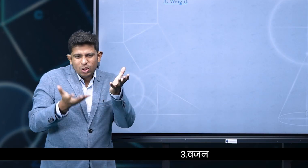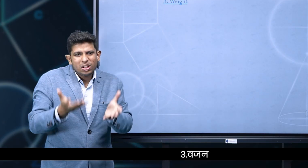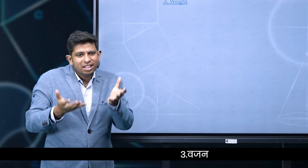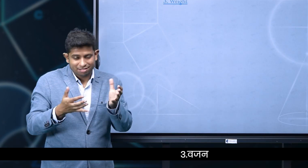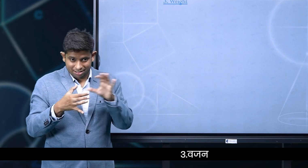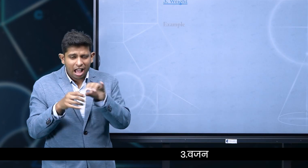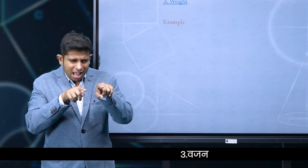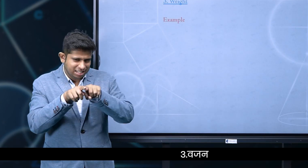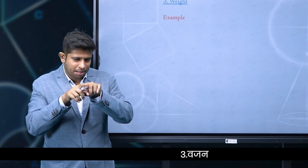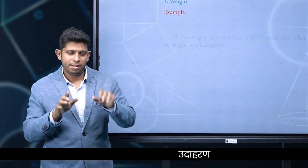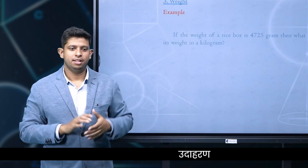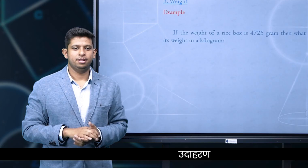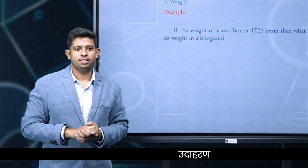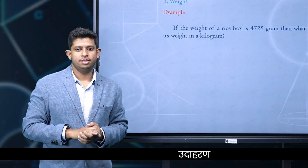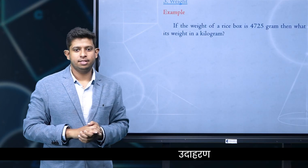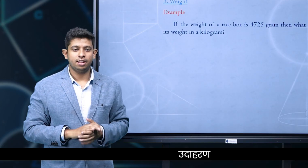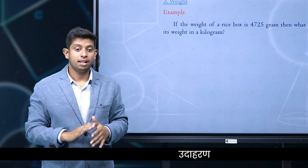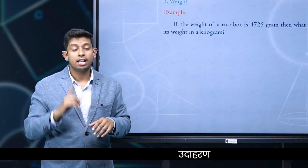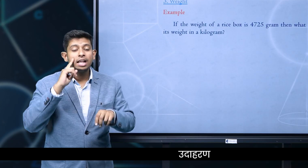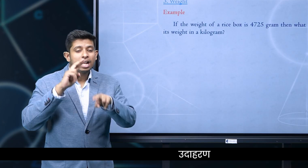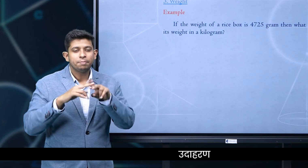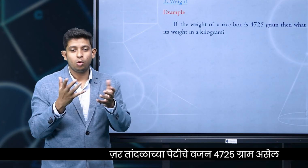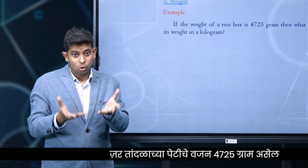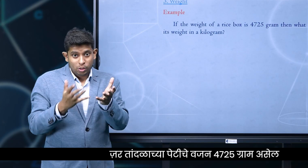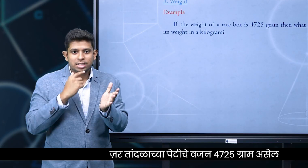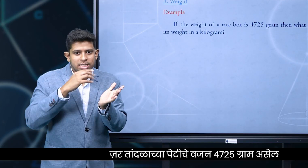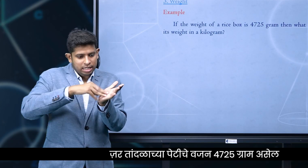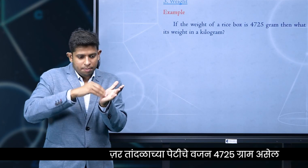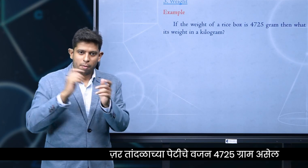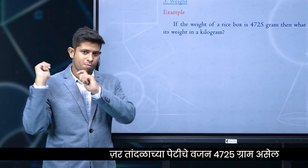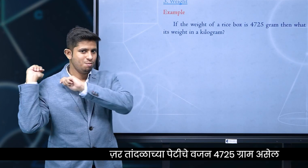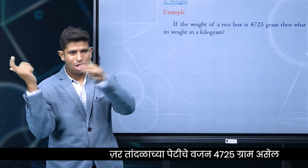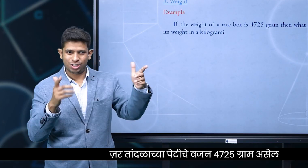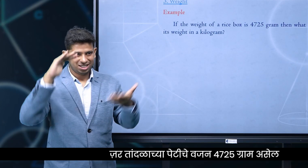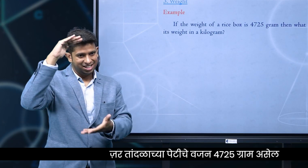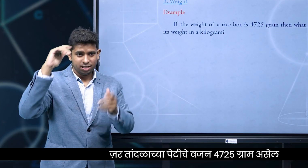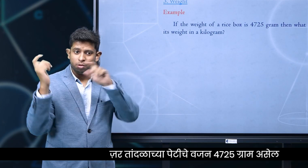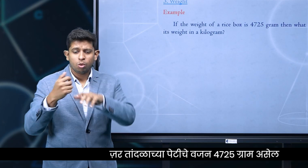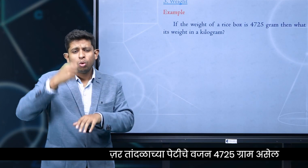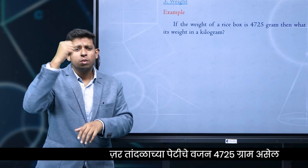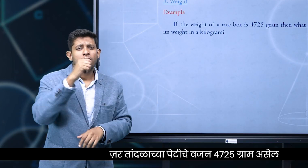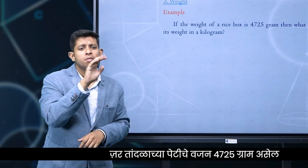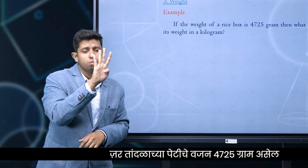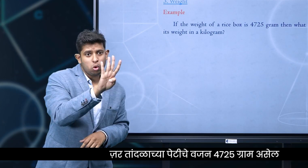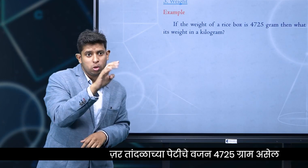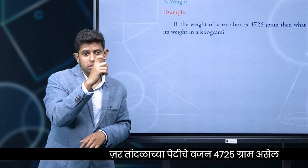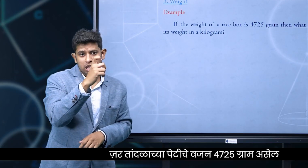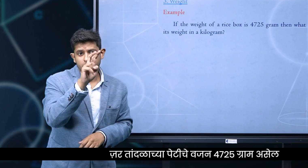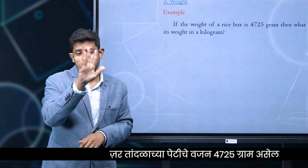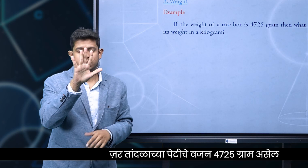वजन. उदाहरण: जर तांदळाच्या पेटीचे वजन 4725 ग्राम असेल